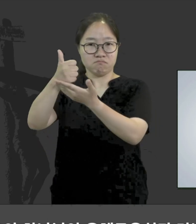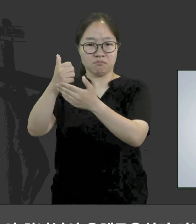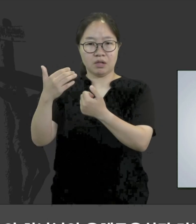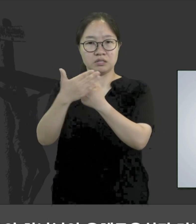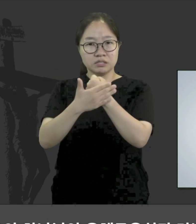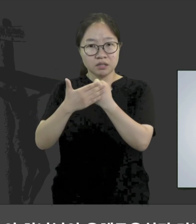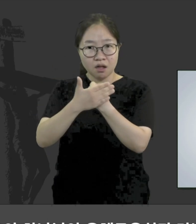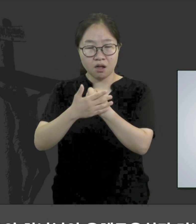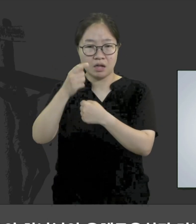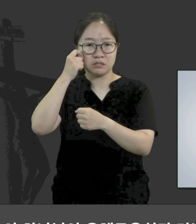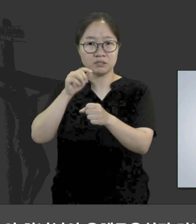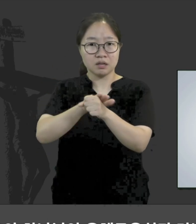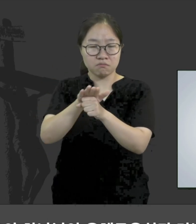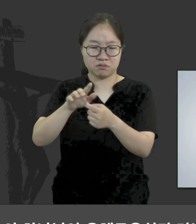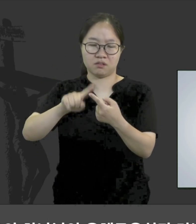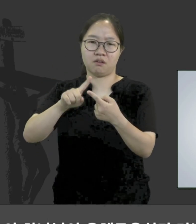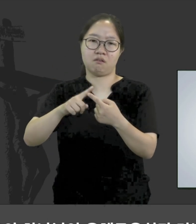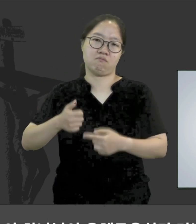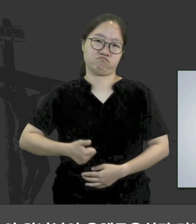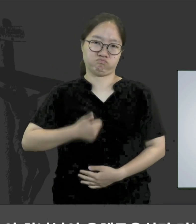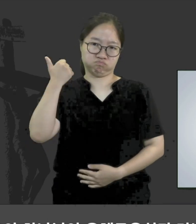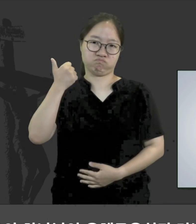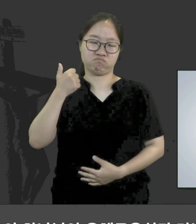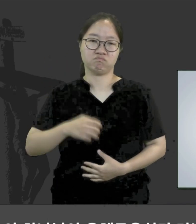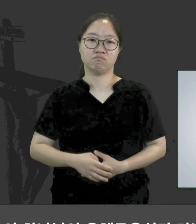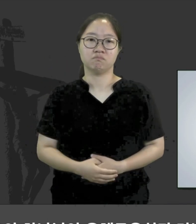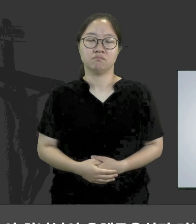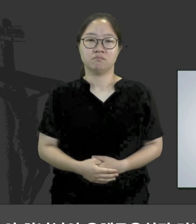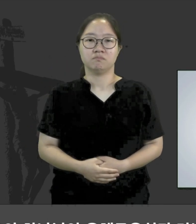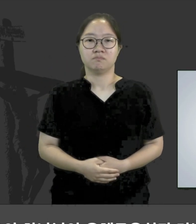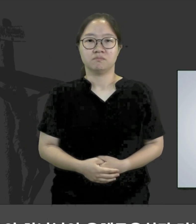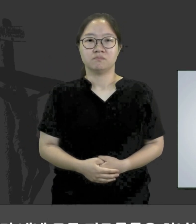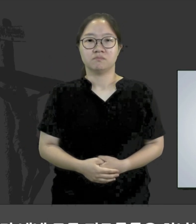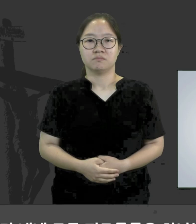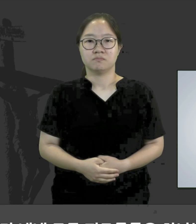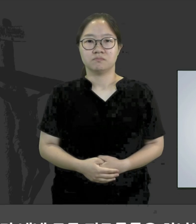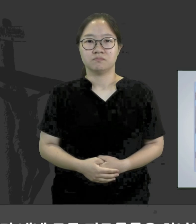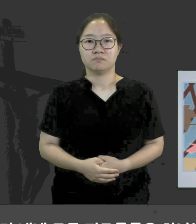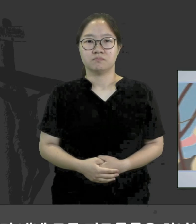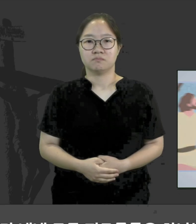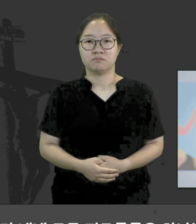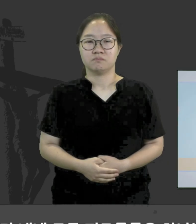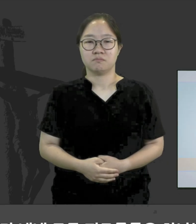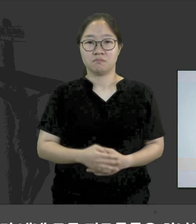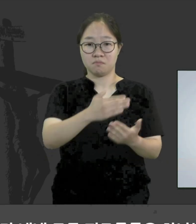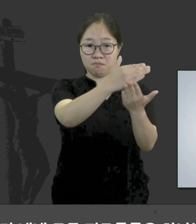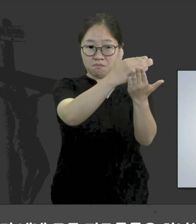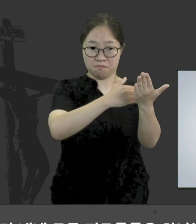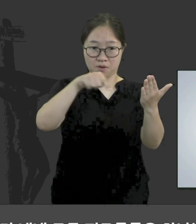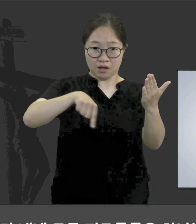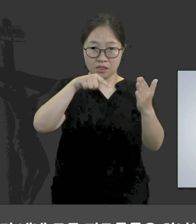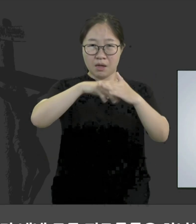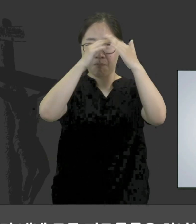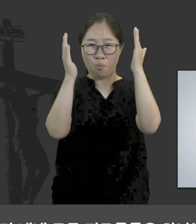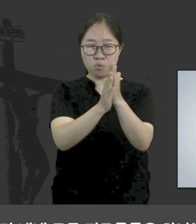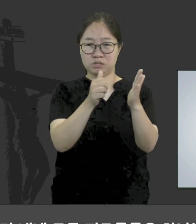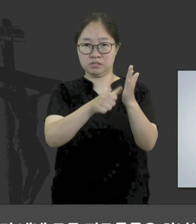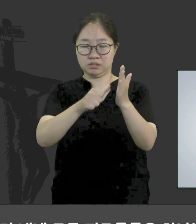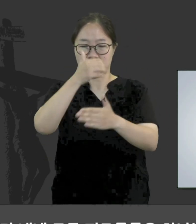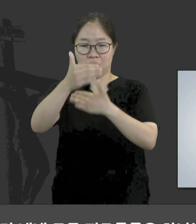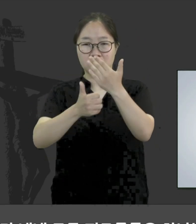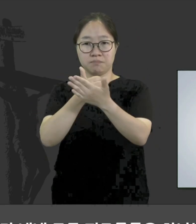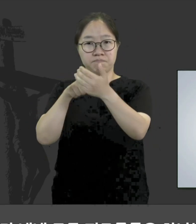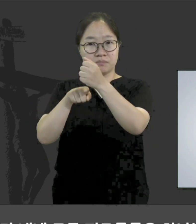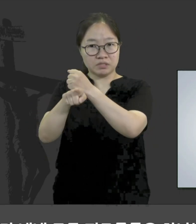하나님의 은혜로우심과 자비하심에 분노한 것입니다. 이야기 내내 모든 피조물들은